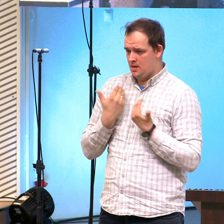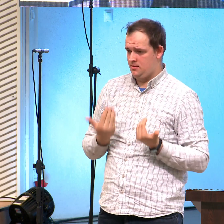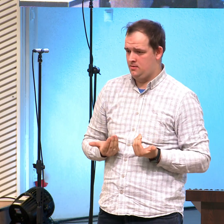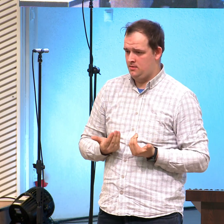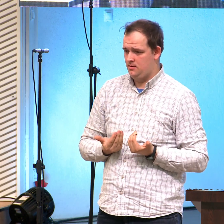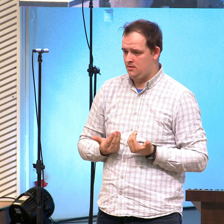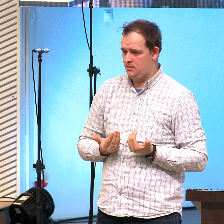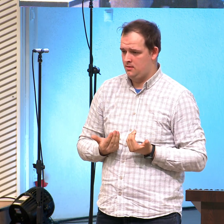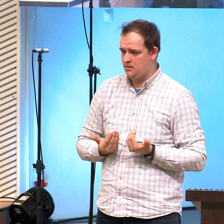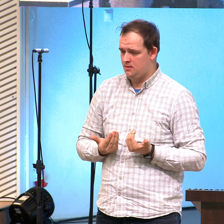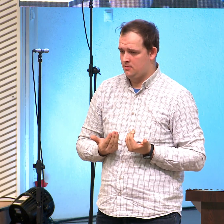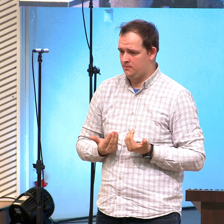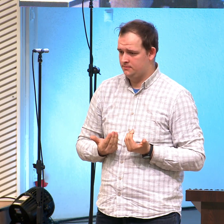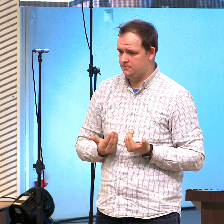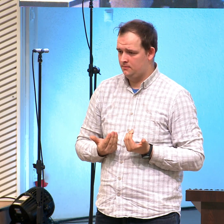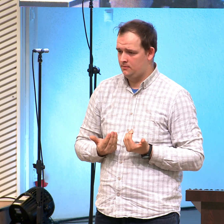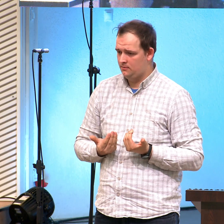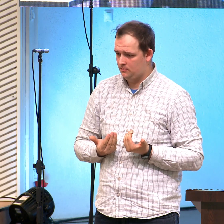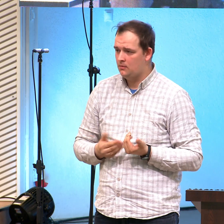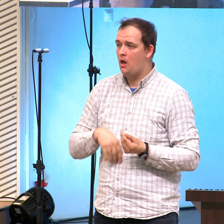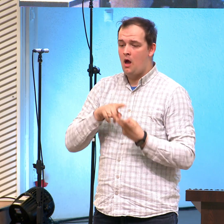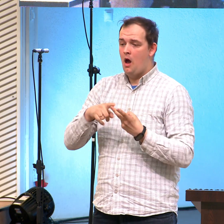бы недостаточно, ты не можешь при конфликте